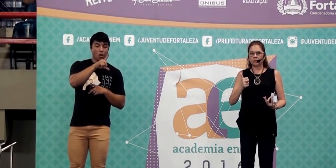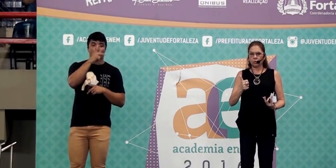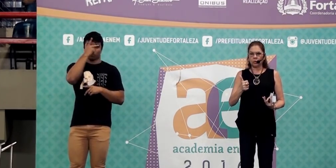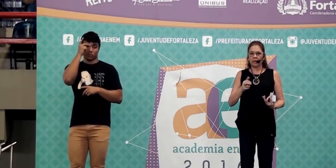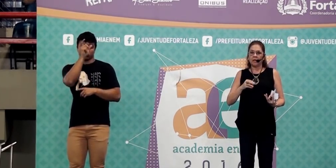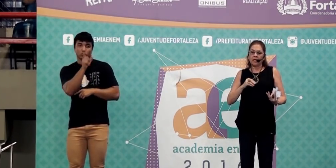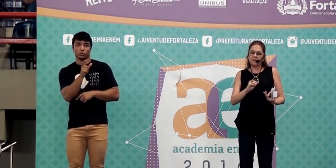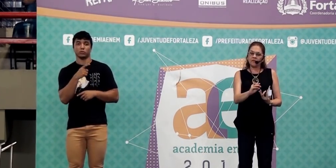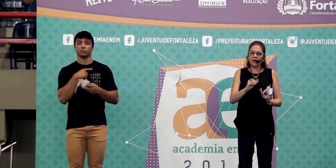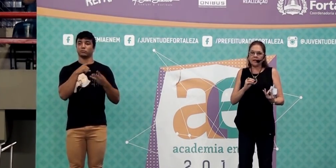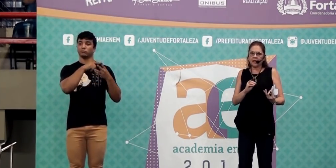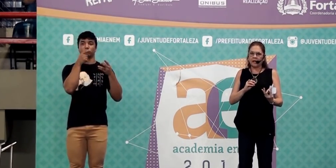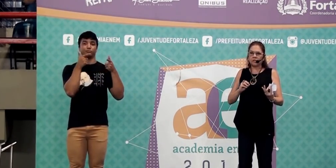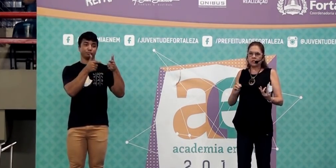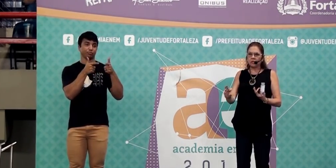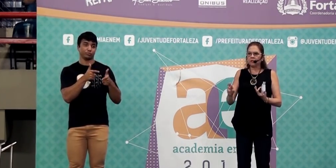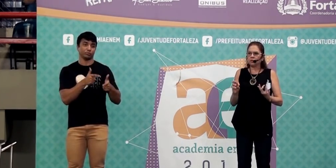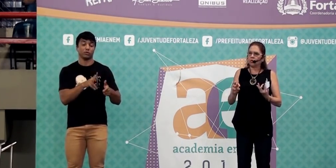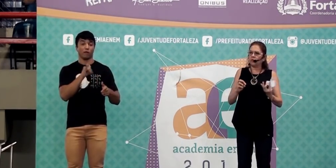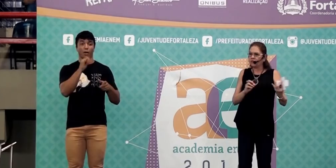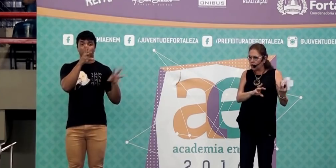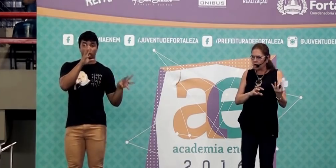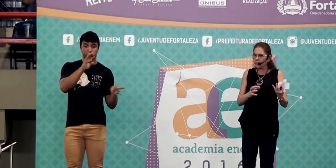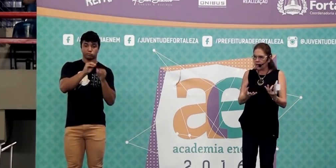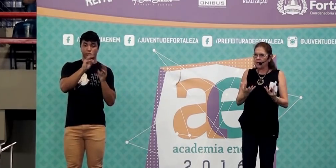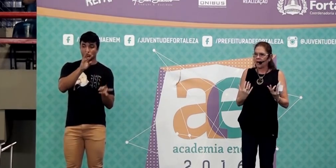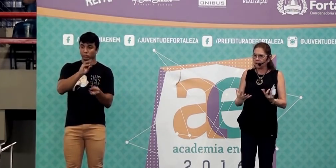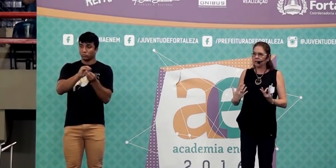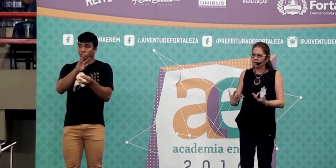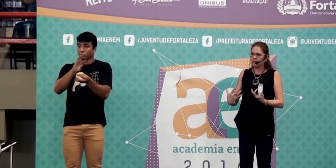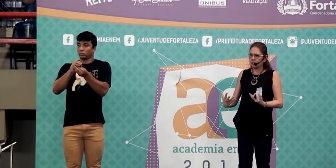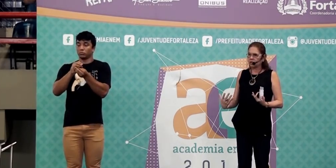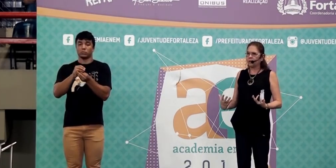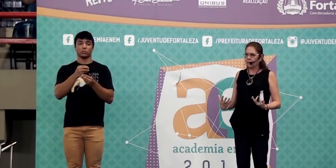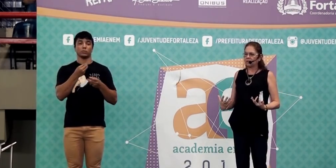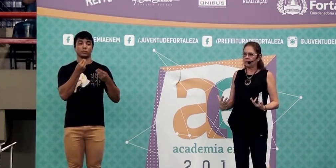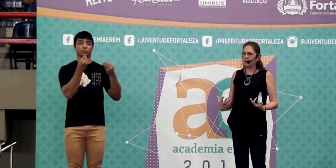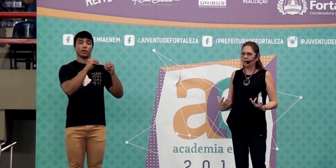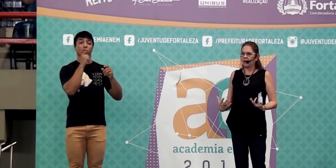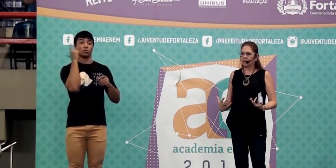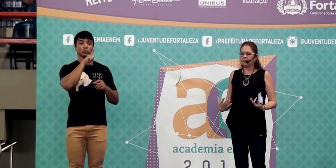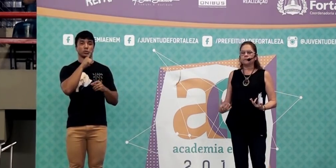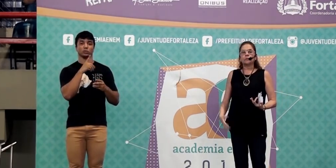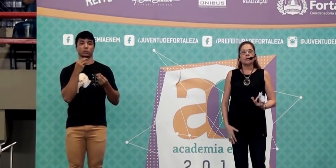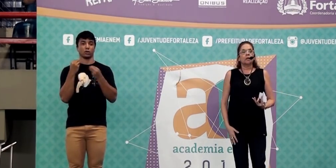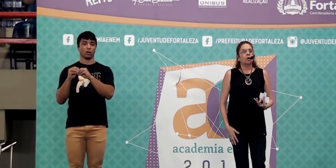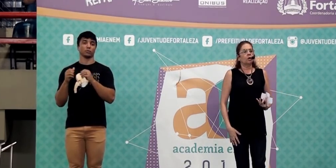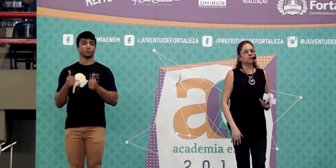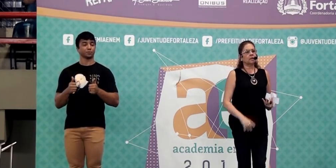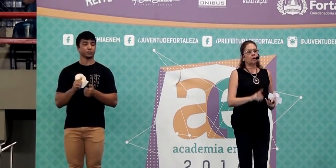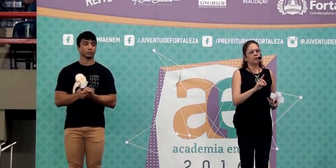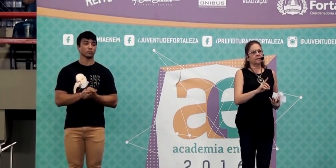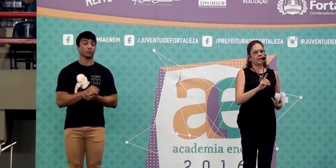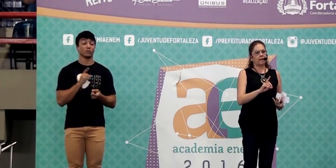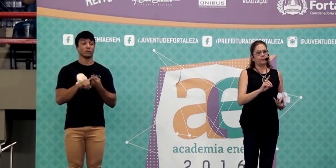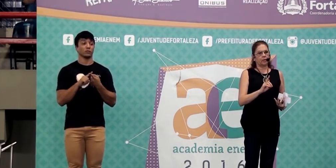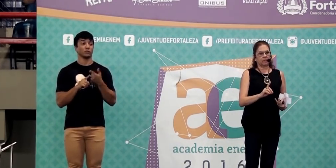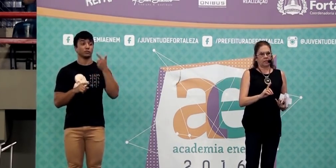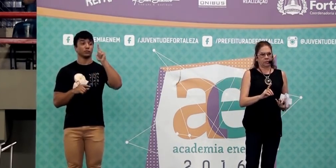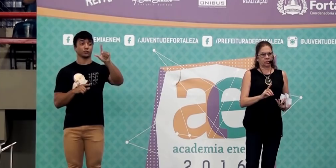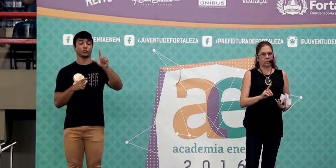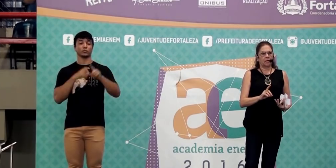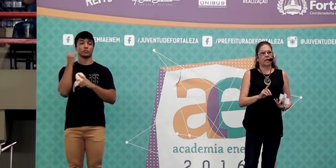essa criatura, e vai encaixando conforme exista possibilidades. Outra coisa